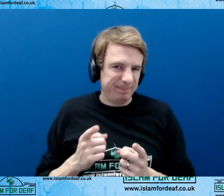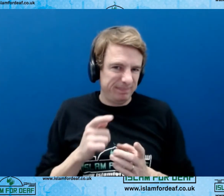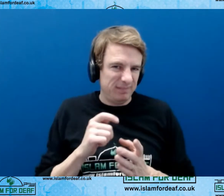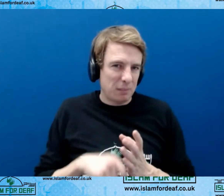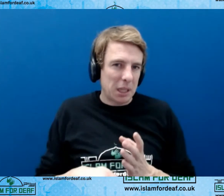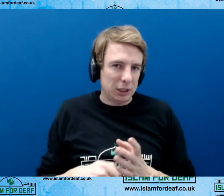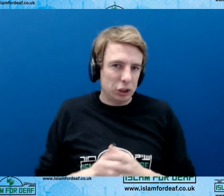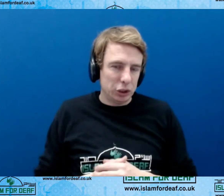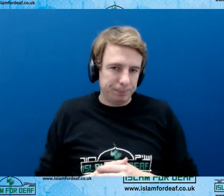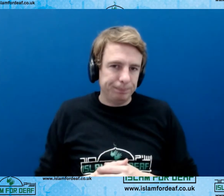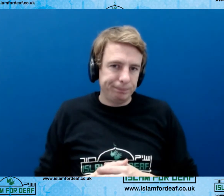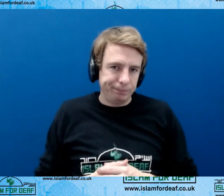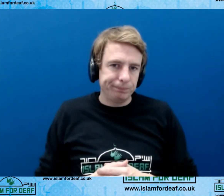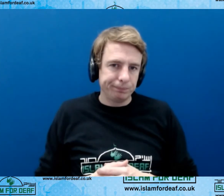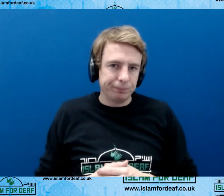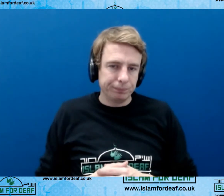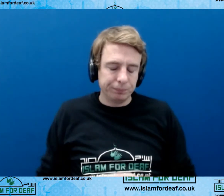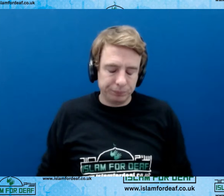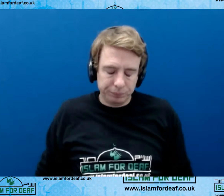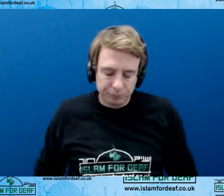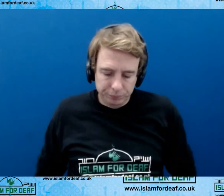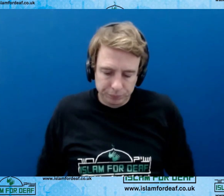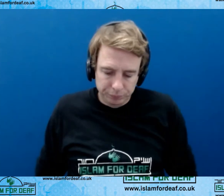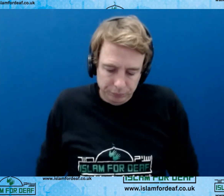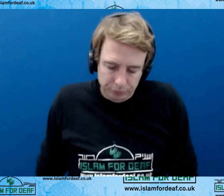لوقت محدد لينتفع به.